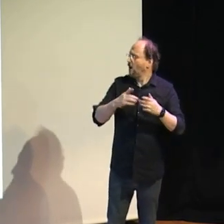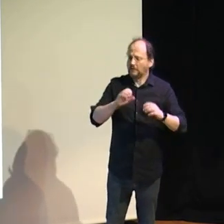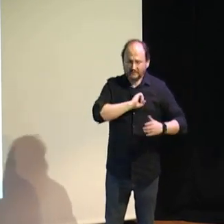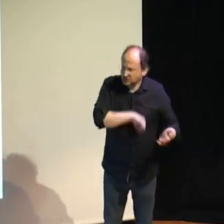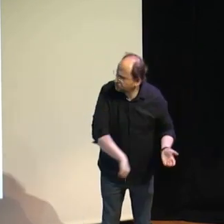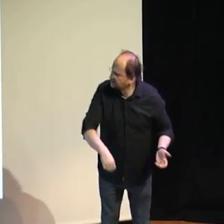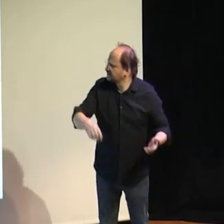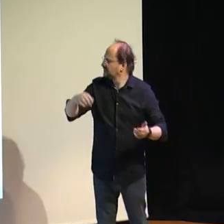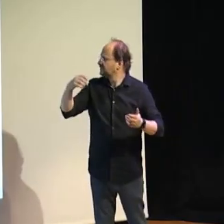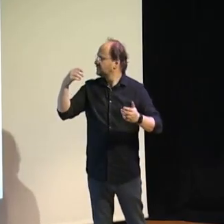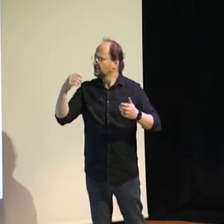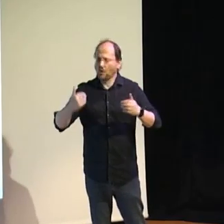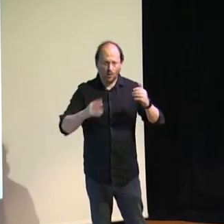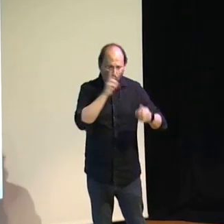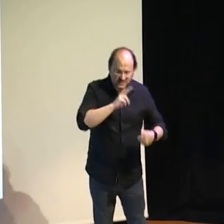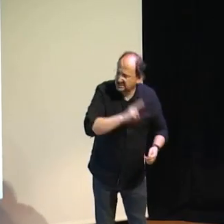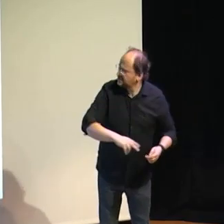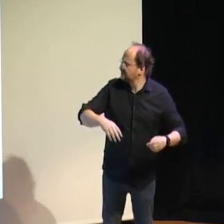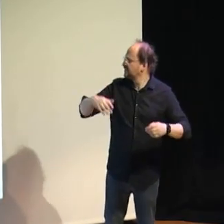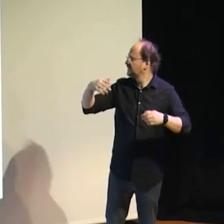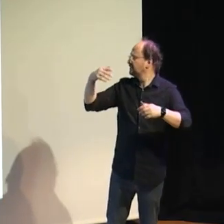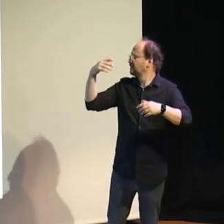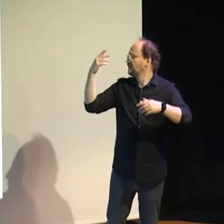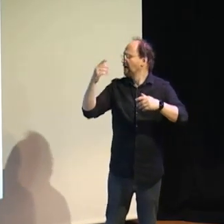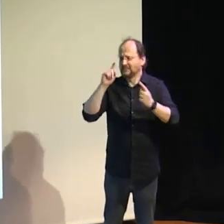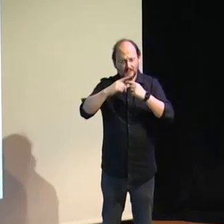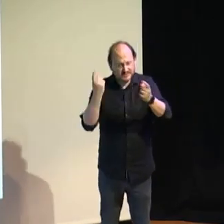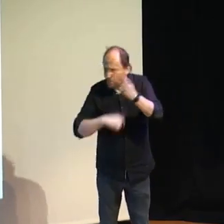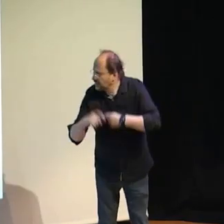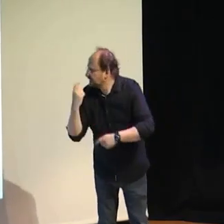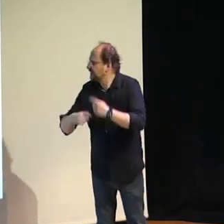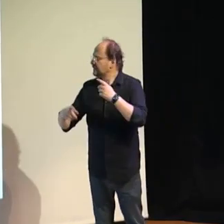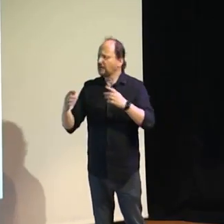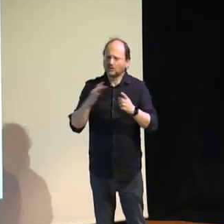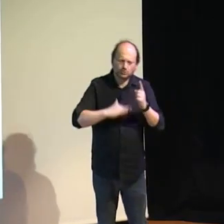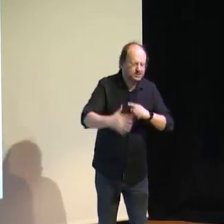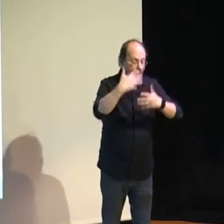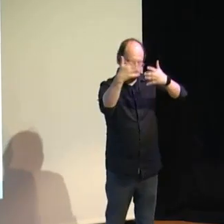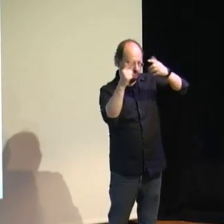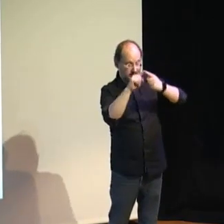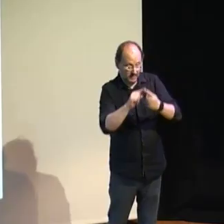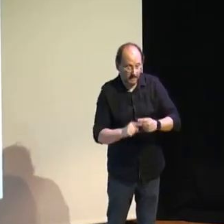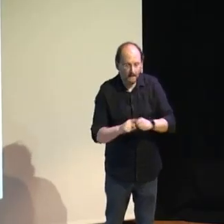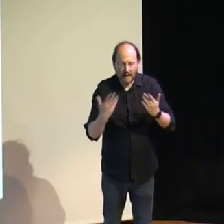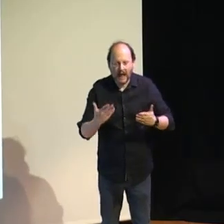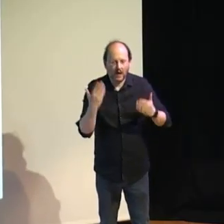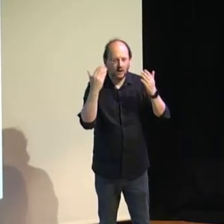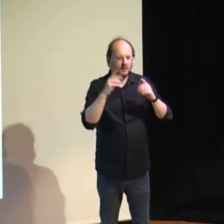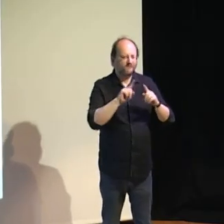fictions, des tragédies, des comédies, des récits historiques, etc. Enfin, plein